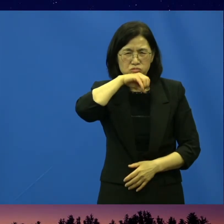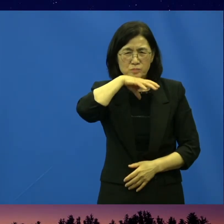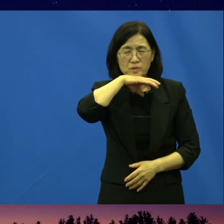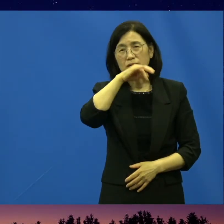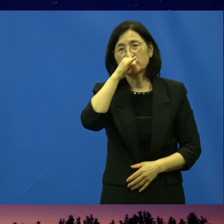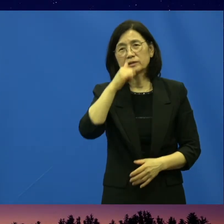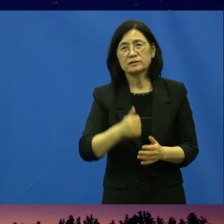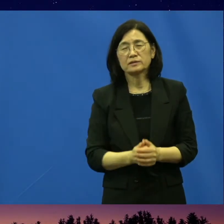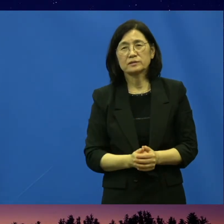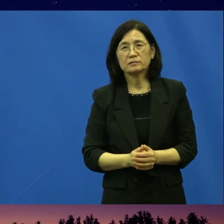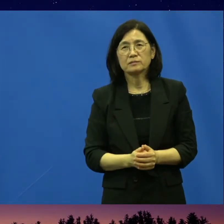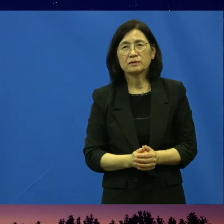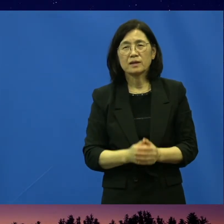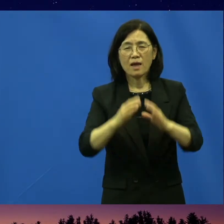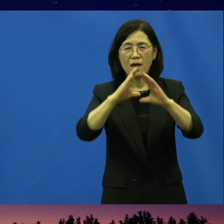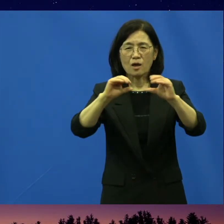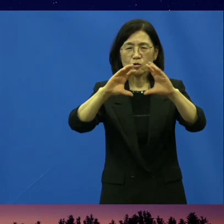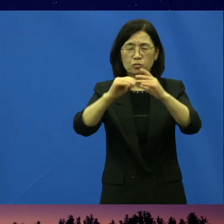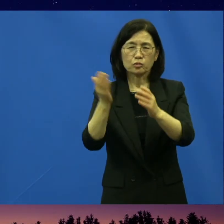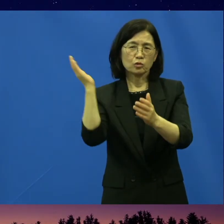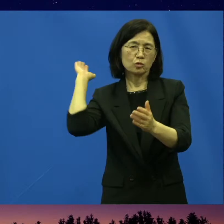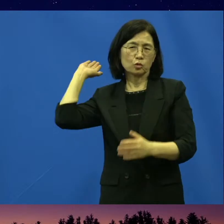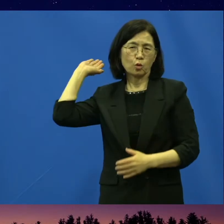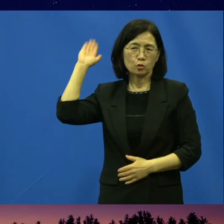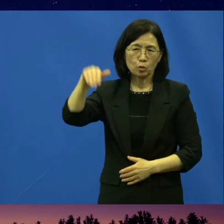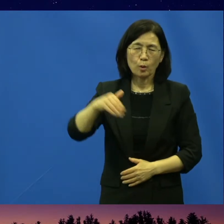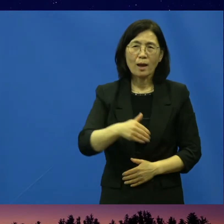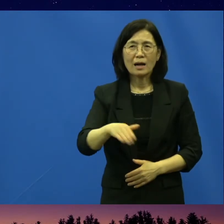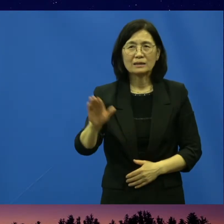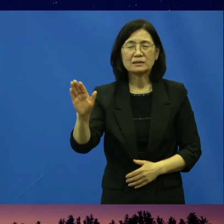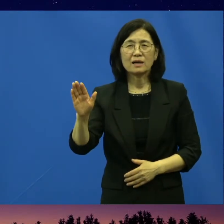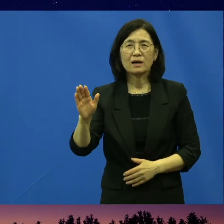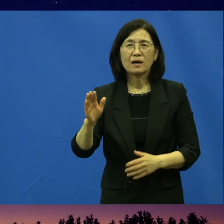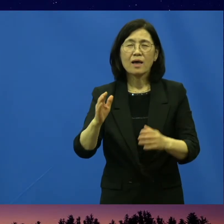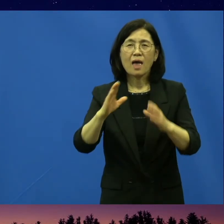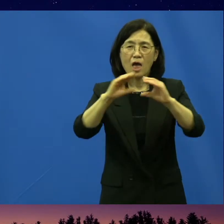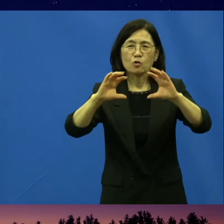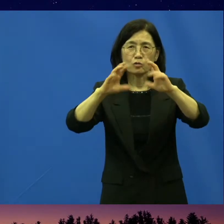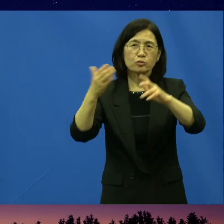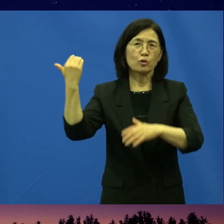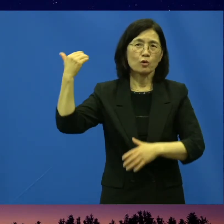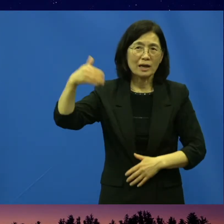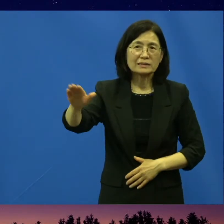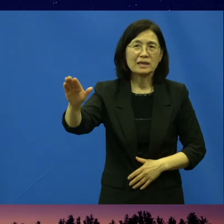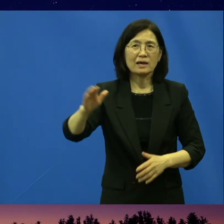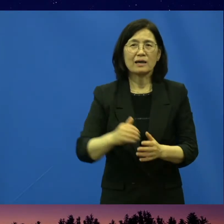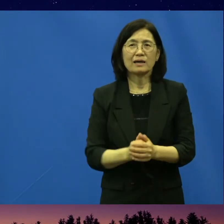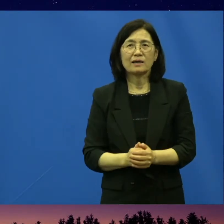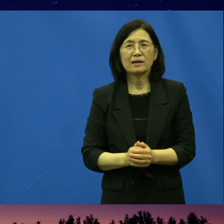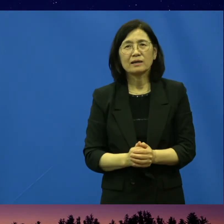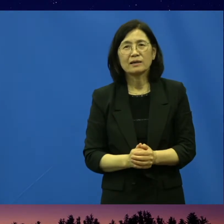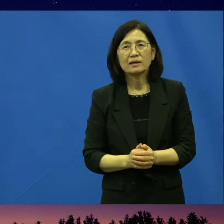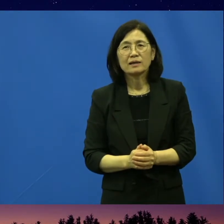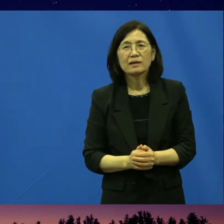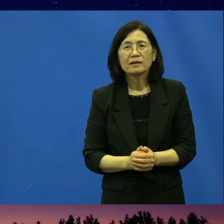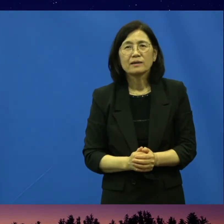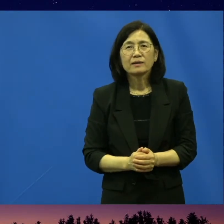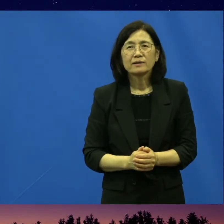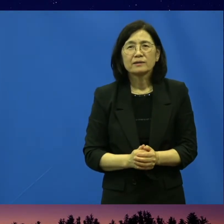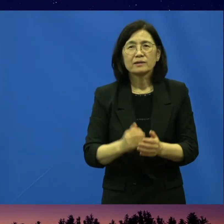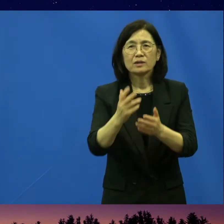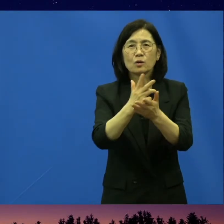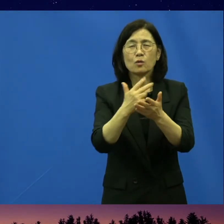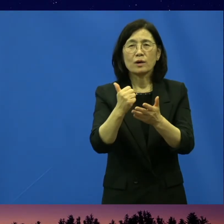그때마다 여호수아 갈렙이 백성들을 어떻게 설득하죠? 민수기 14장 9절에 보면 다만 여호와를 거역하지 말라. 또 그 땅